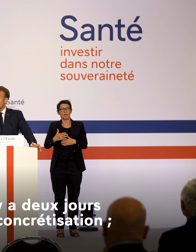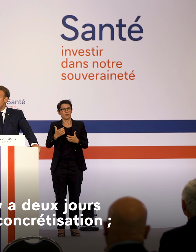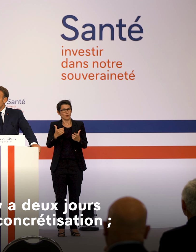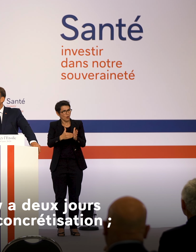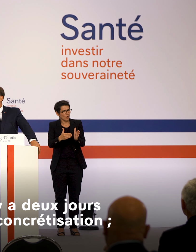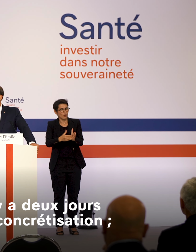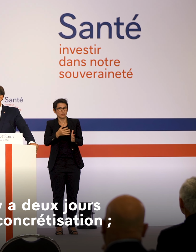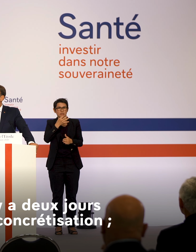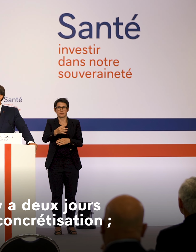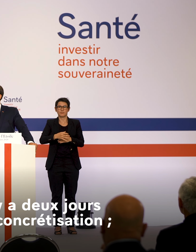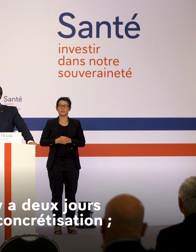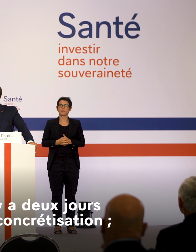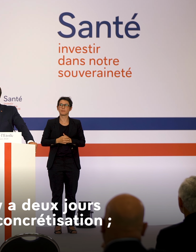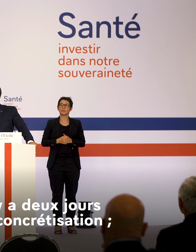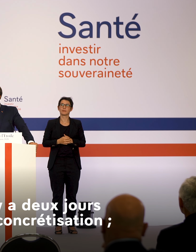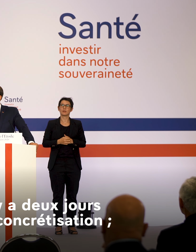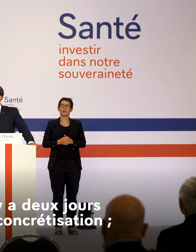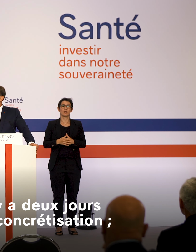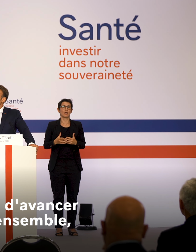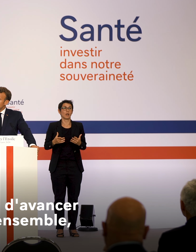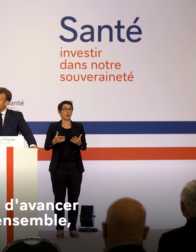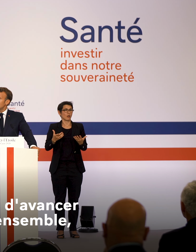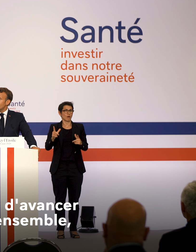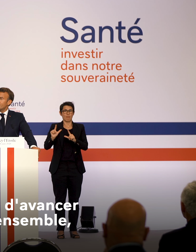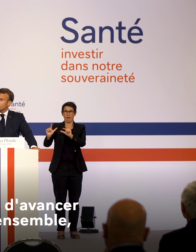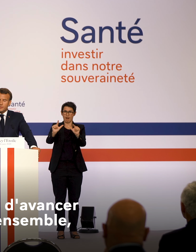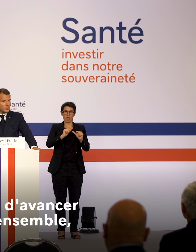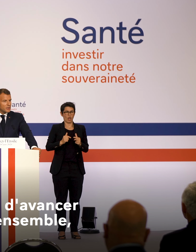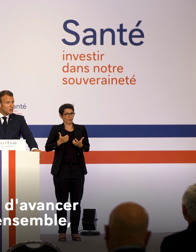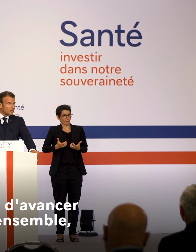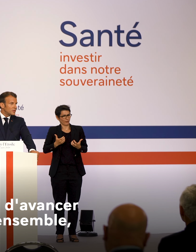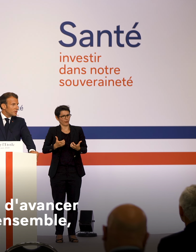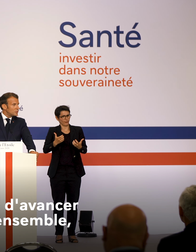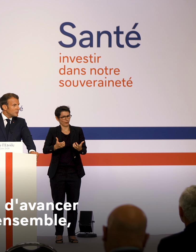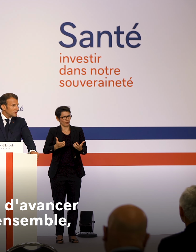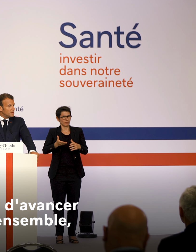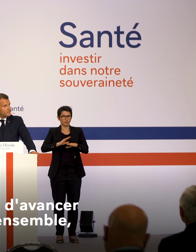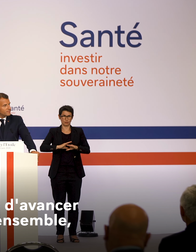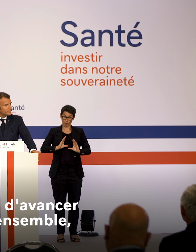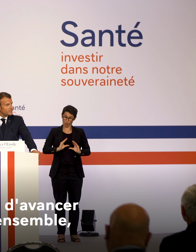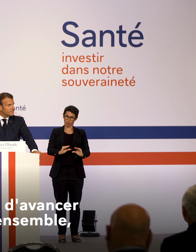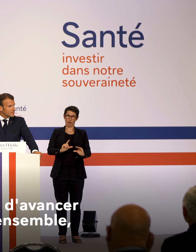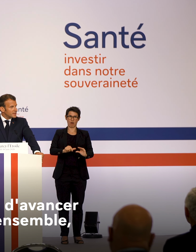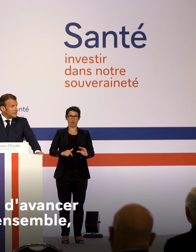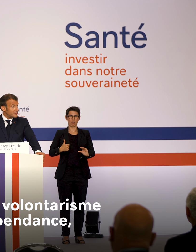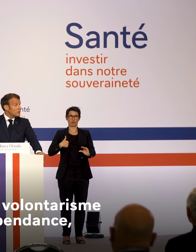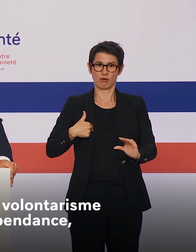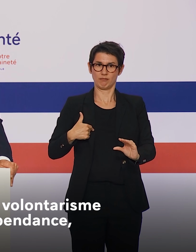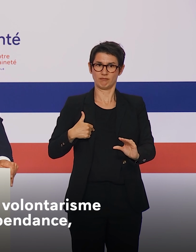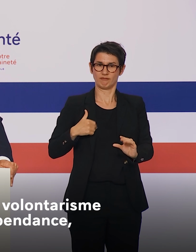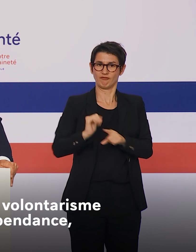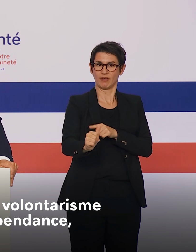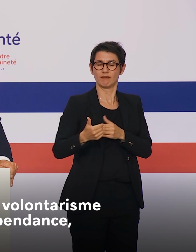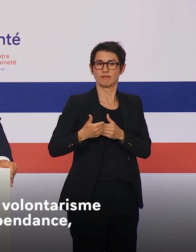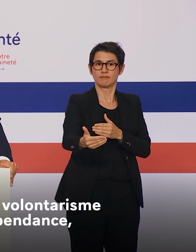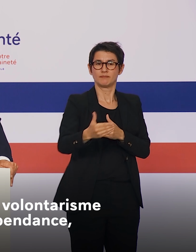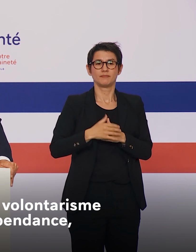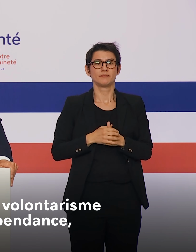trouve ici pleinement sa concrétisation. Et nous continuerons d'avancer sur cette voie tous ensemble. Celle de la